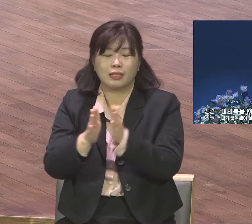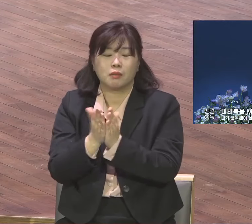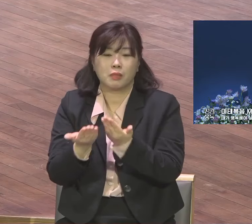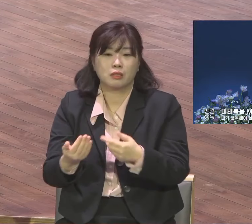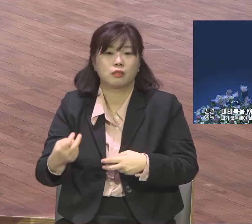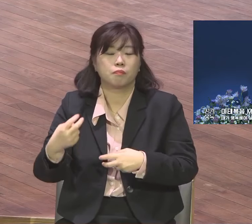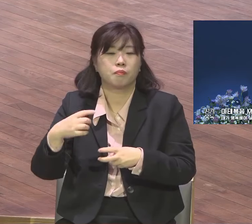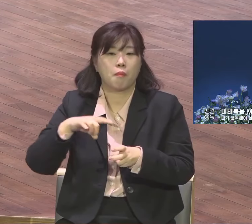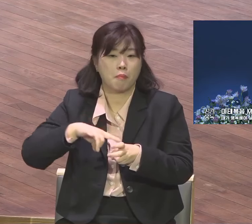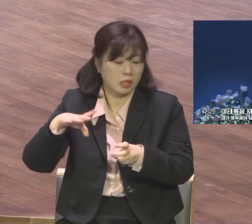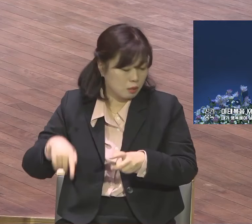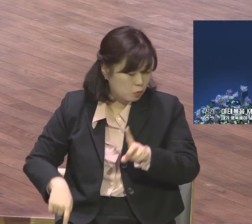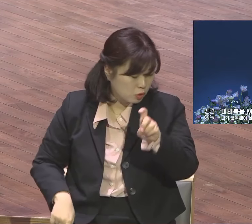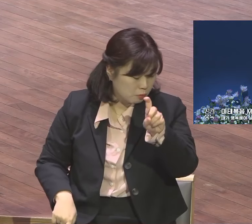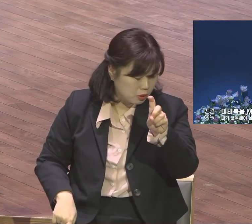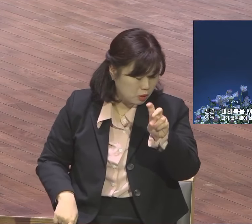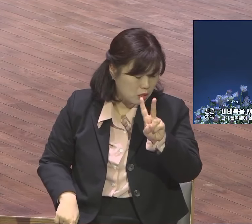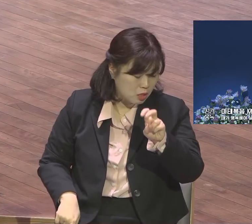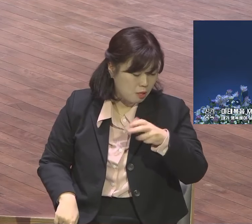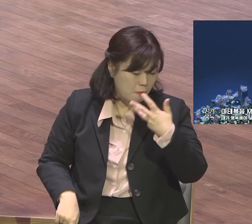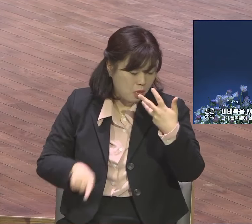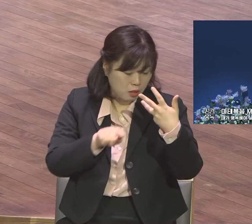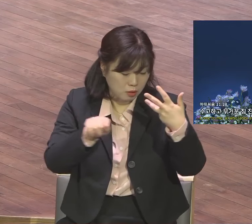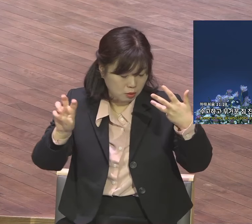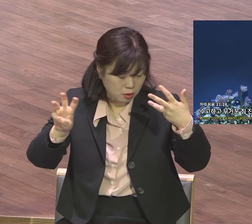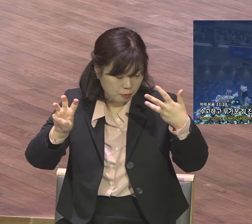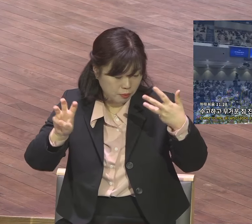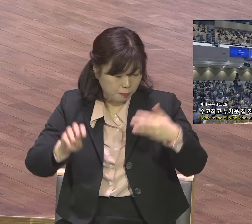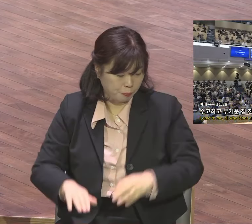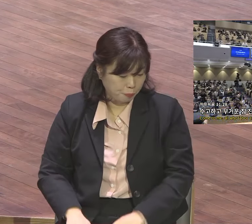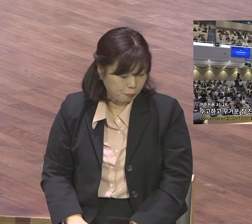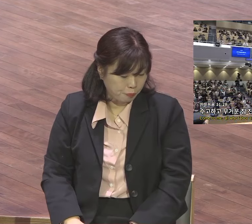마태복음 11장 28절로 30절 말씀입니다.